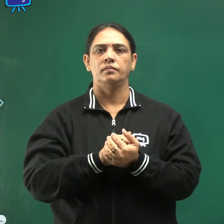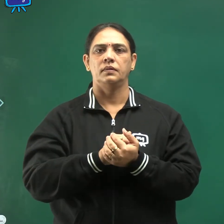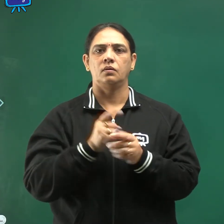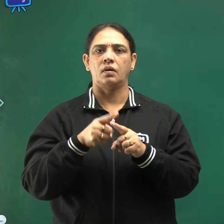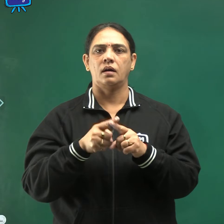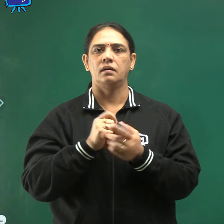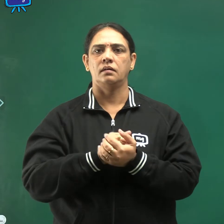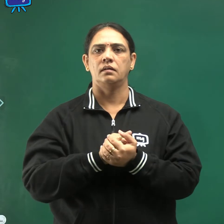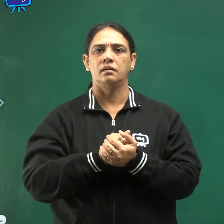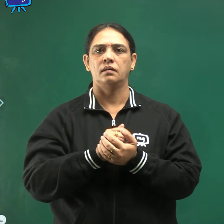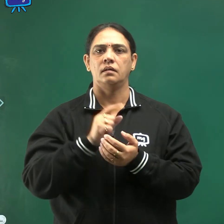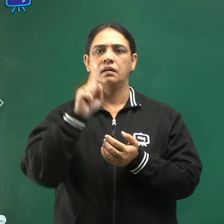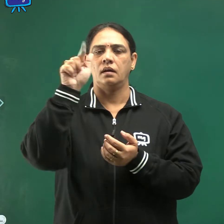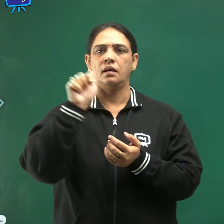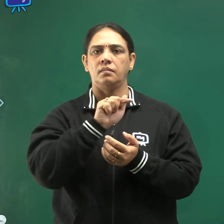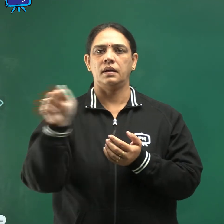गुणा